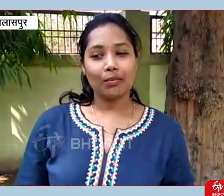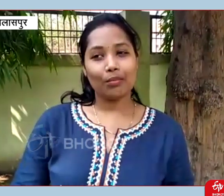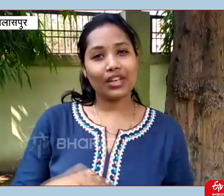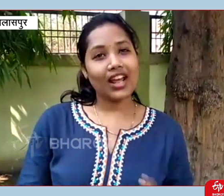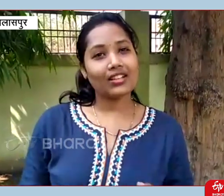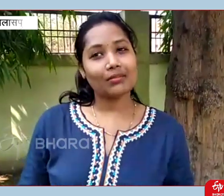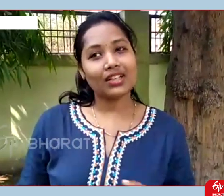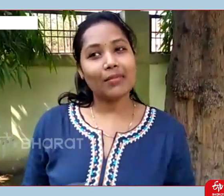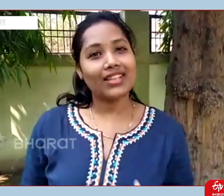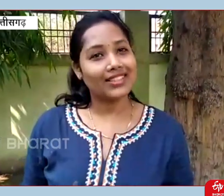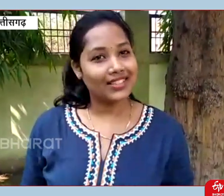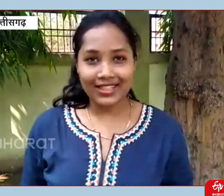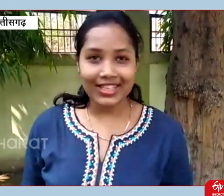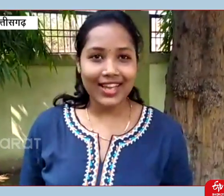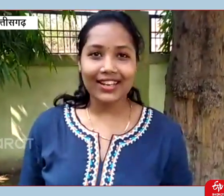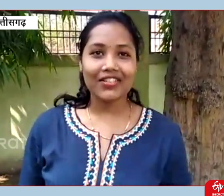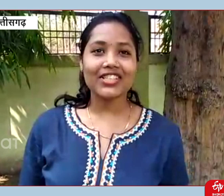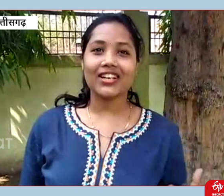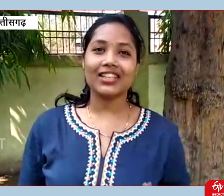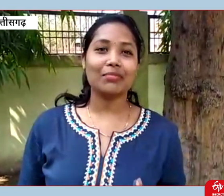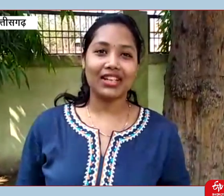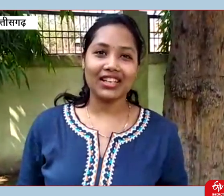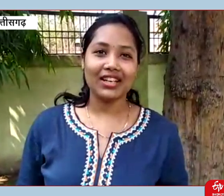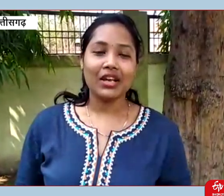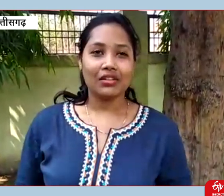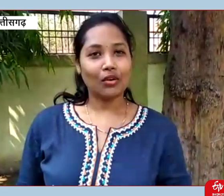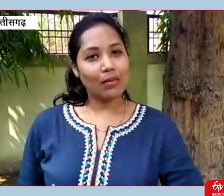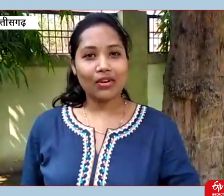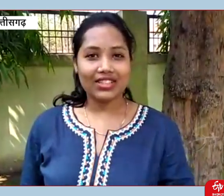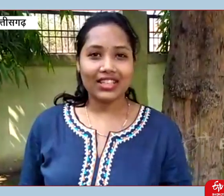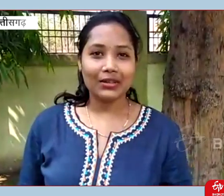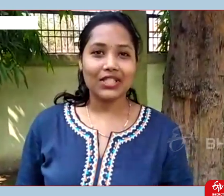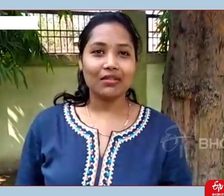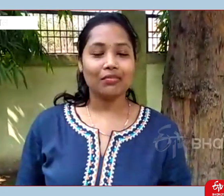पूरी रात मतलब मैं सिखी Sign Language अगले दिन मैं गई थोड़ा पहुत सीखी थी उस टाइंग